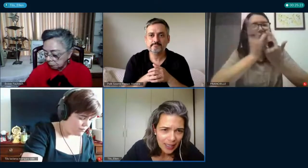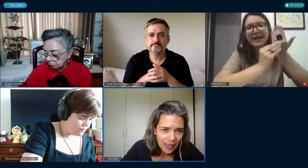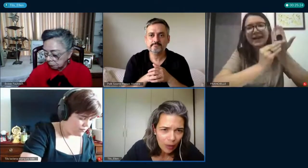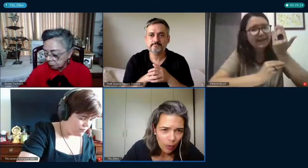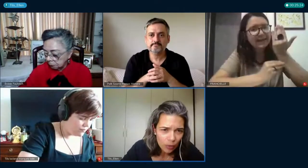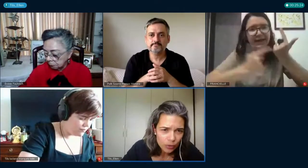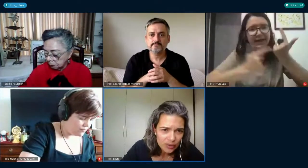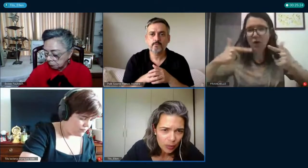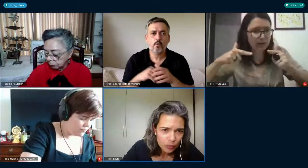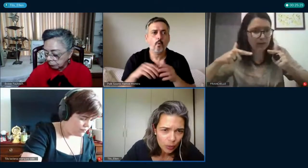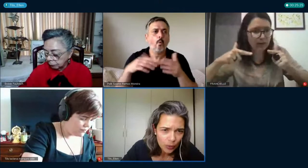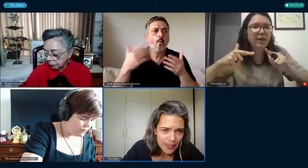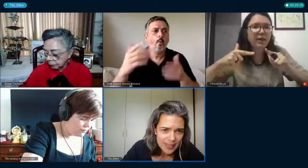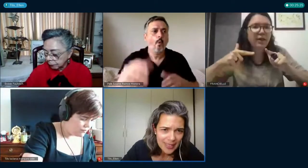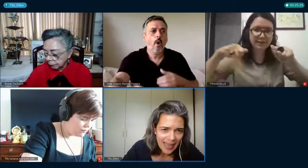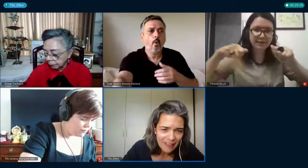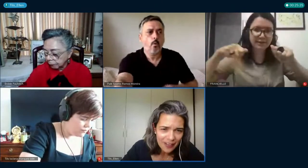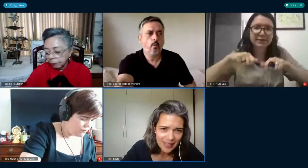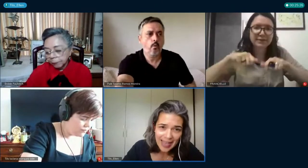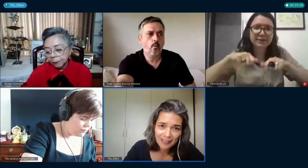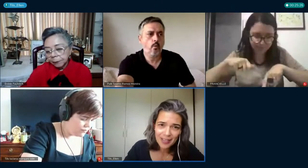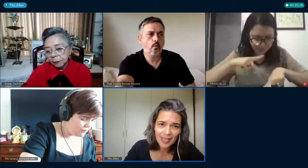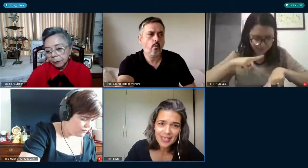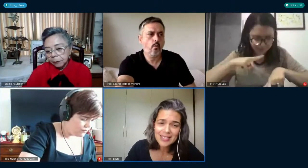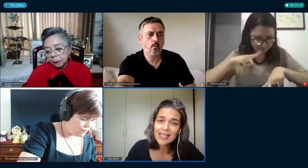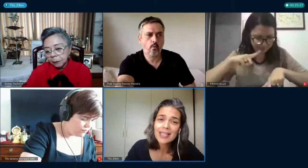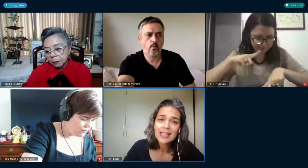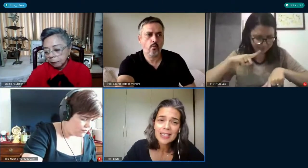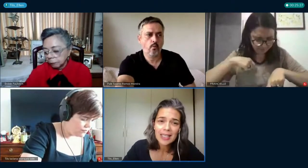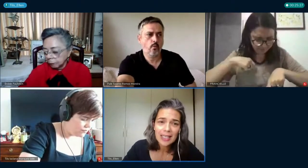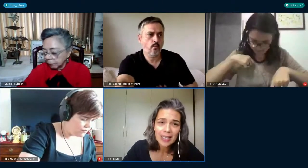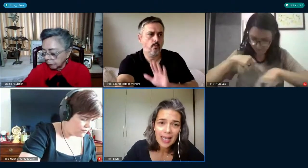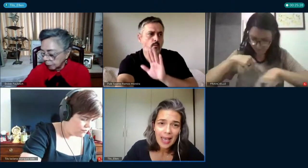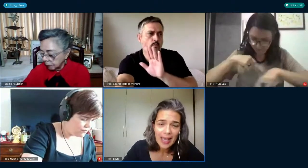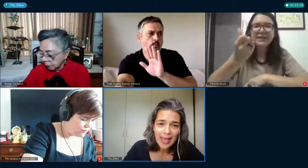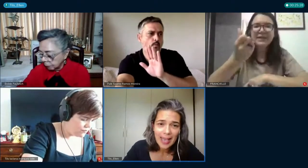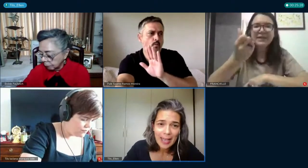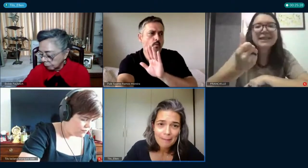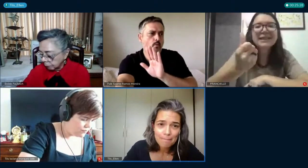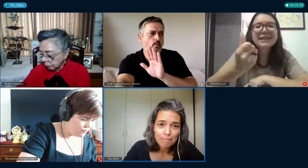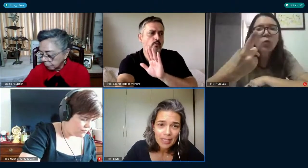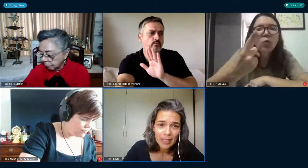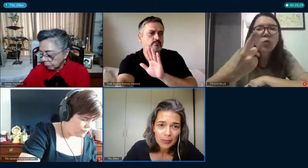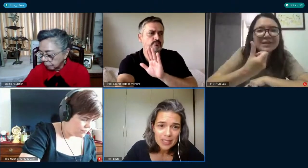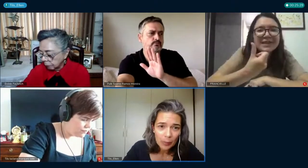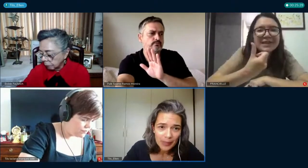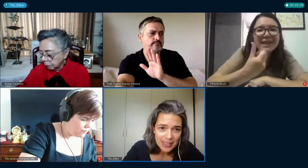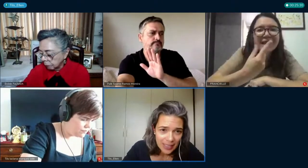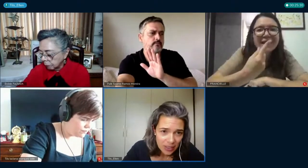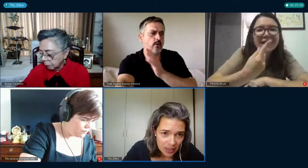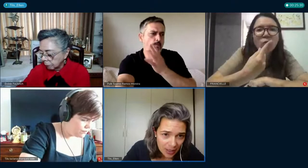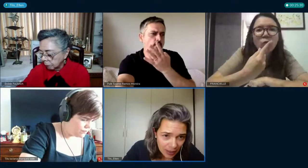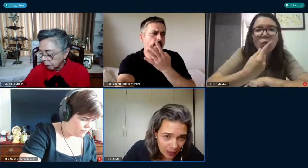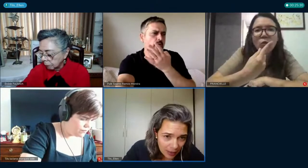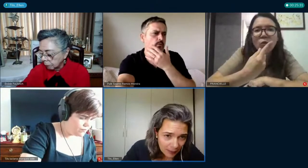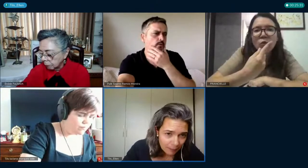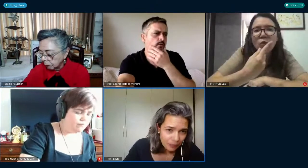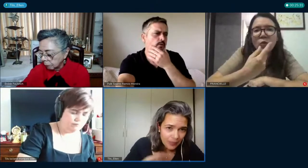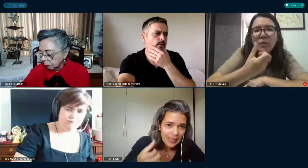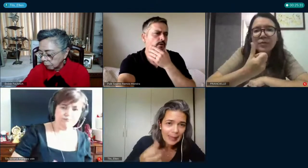você cita outros autores na referência que não estão